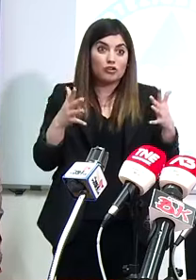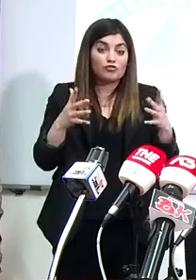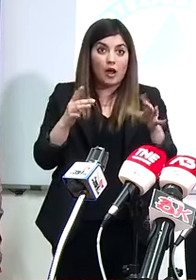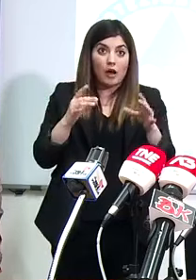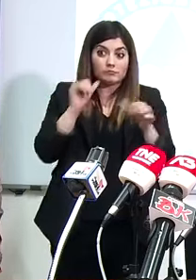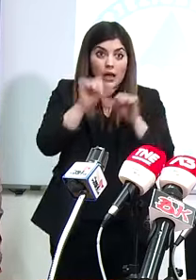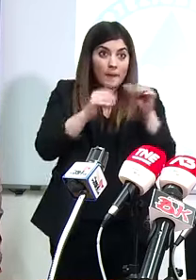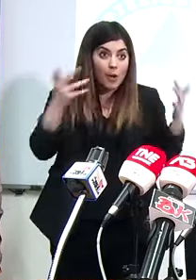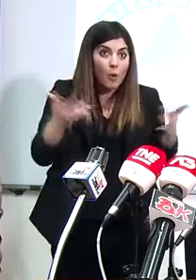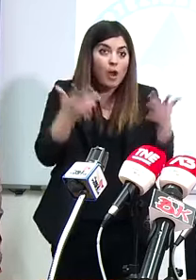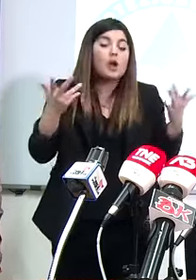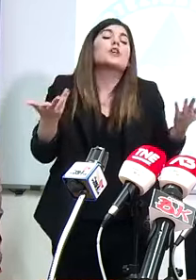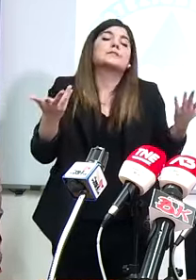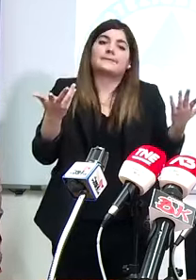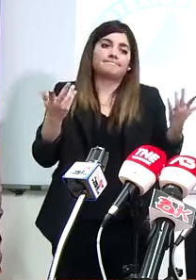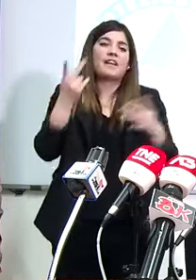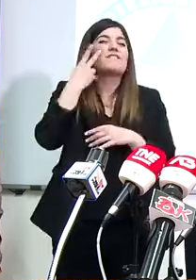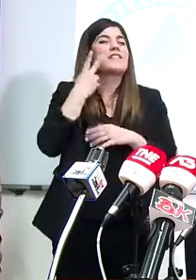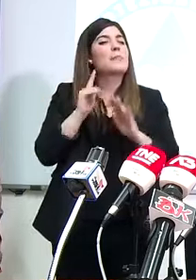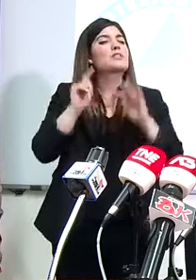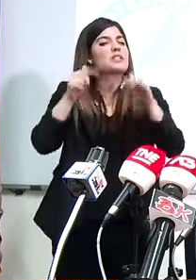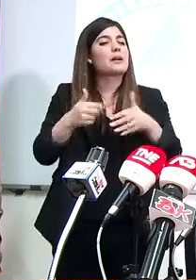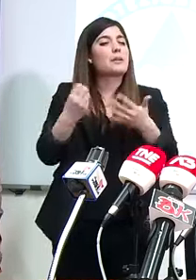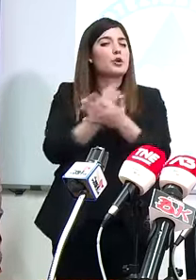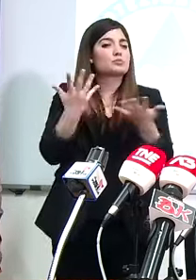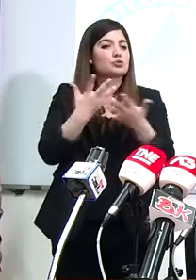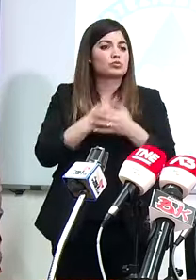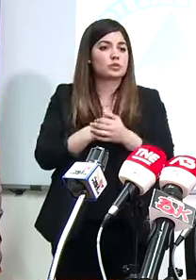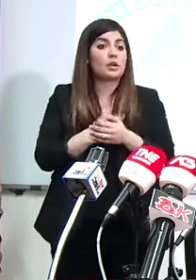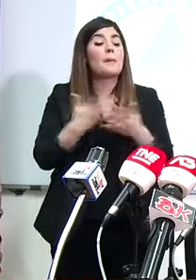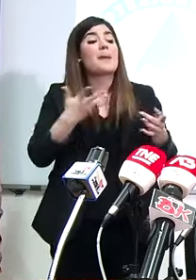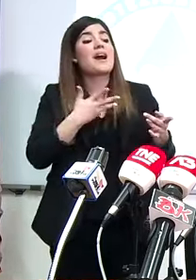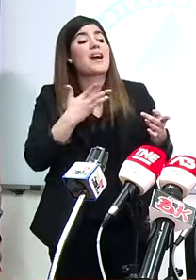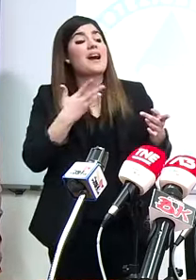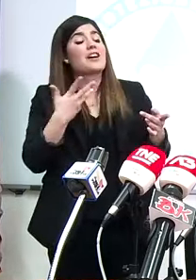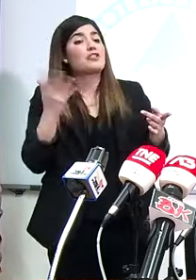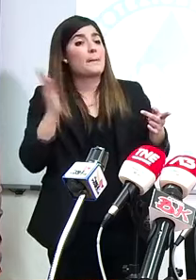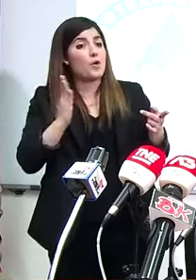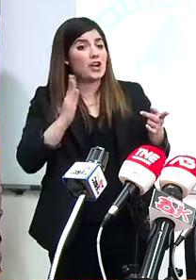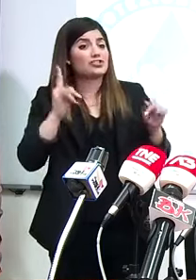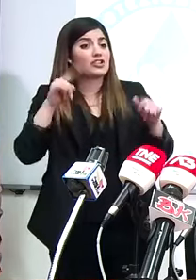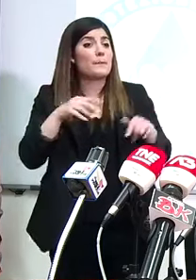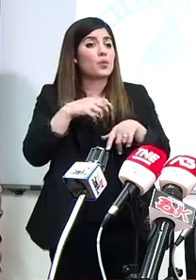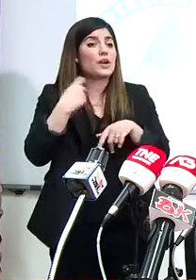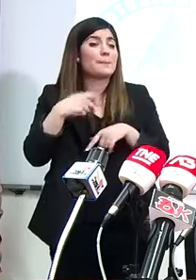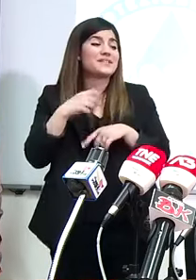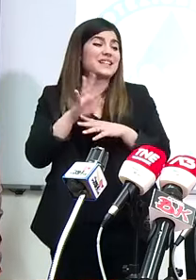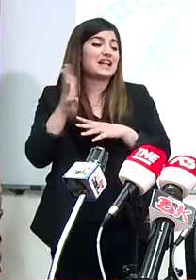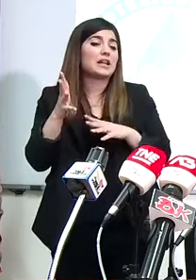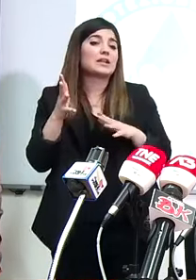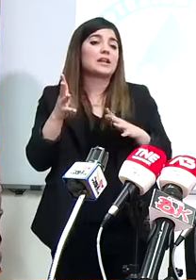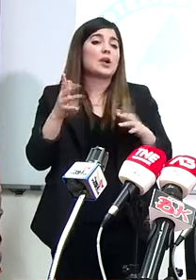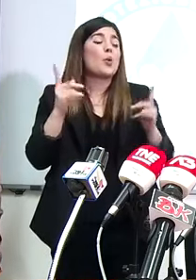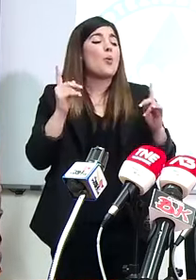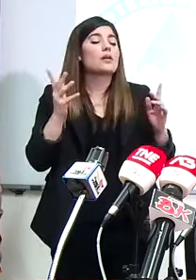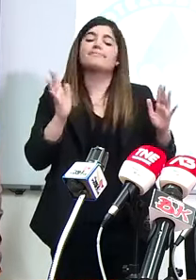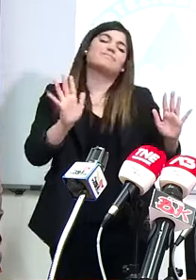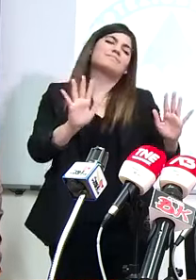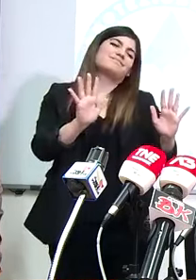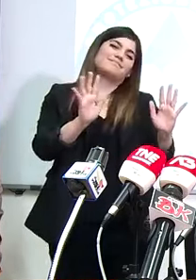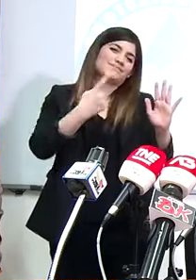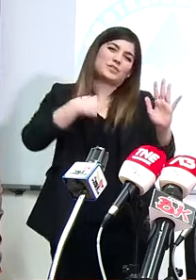la prossima settimana appunto con bonacini agli altri presidenti quali sono gli aspetti che vorrei dobbiamo incontrarci no credimi non